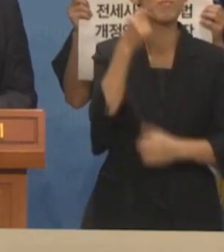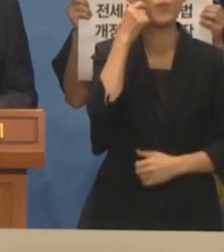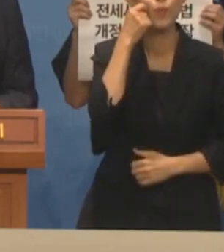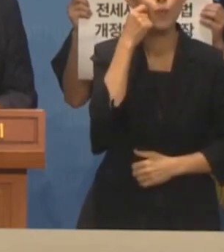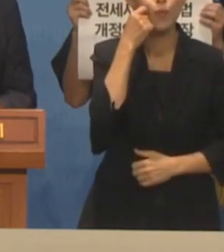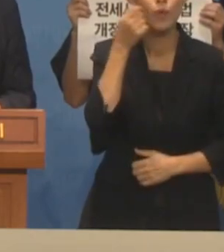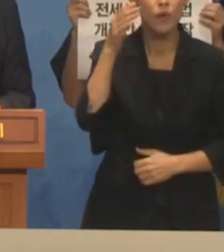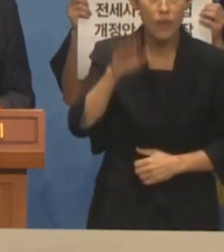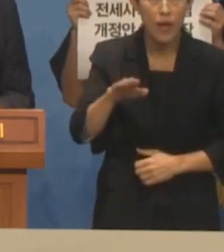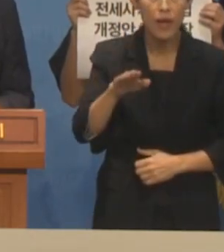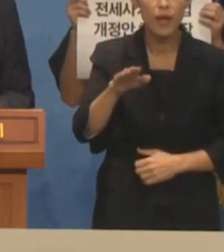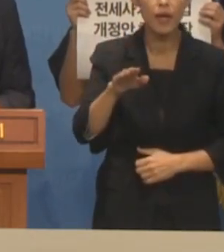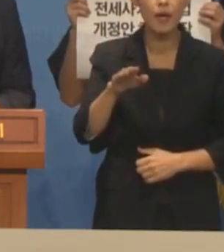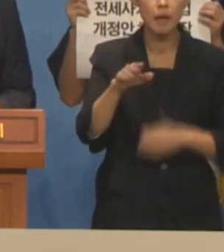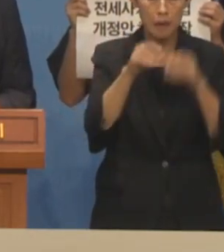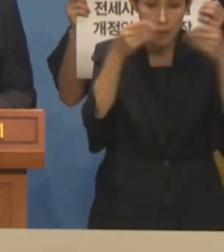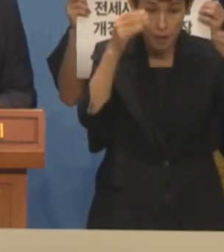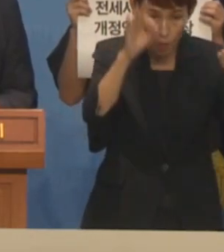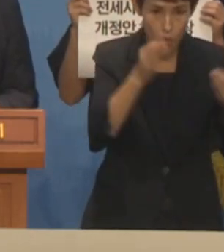실질적으로는 취사 공간이 마련되고